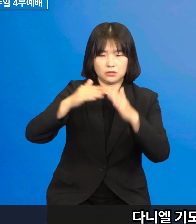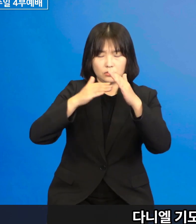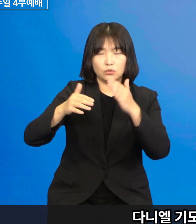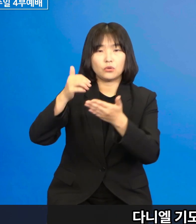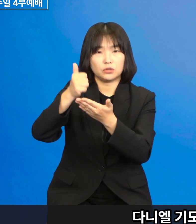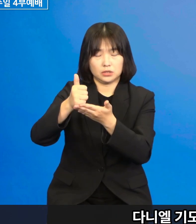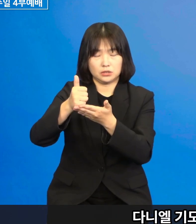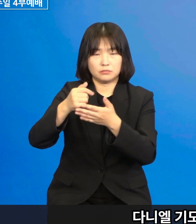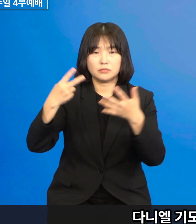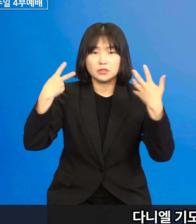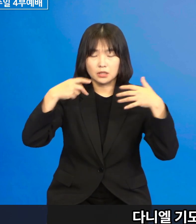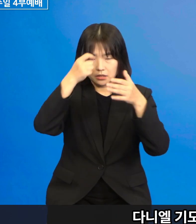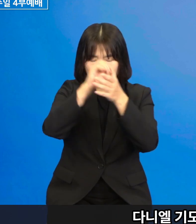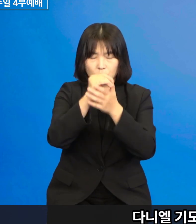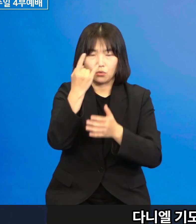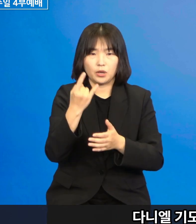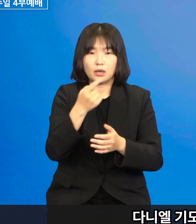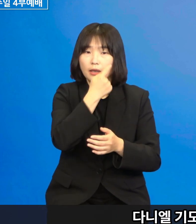기도에 간증하셨죠.